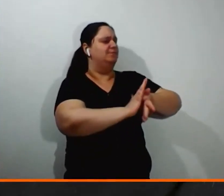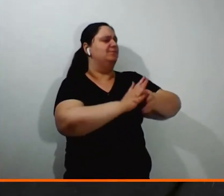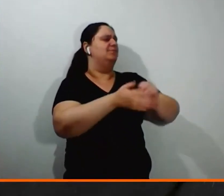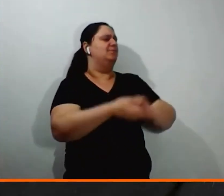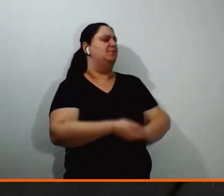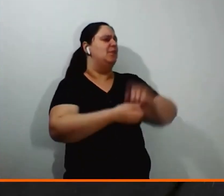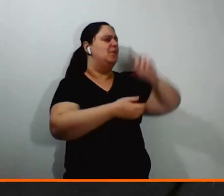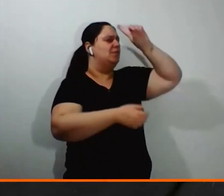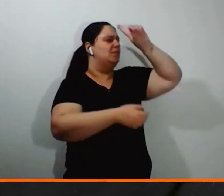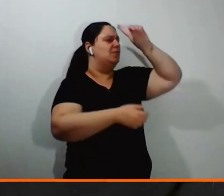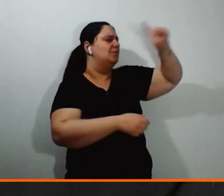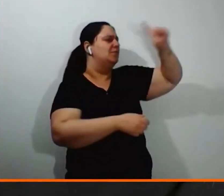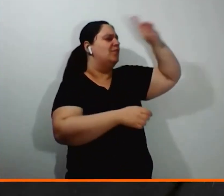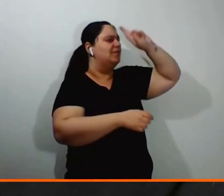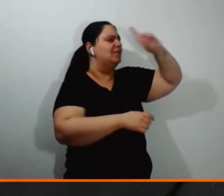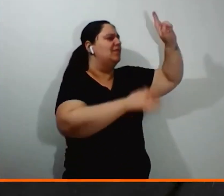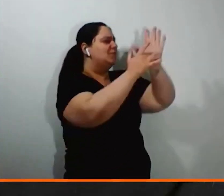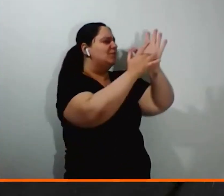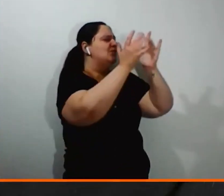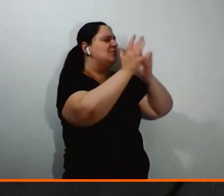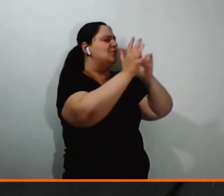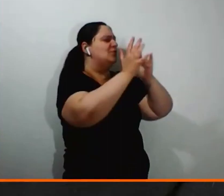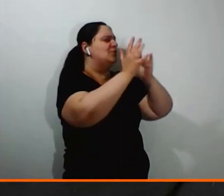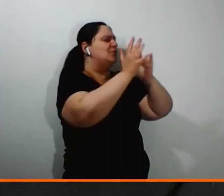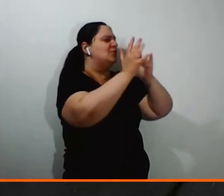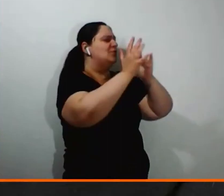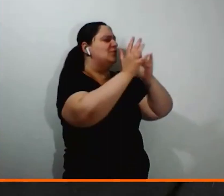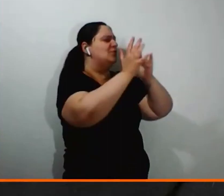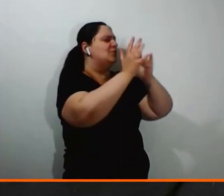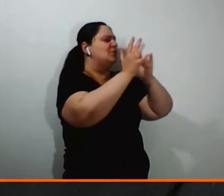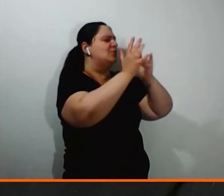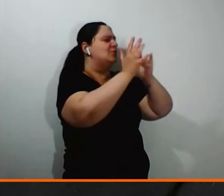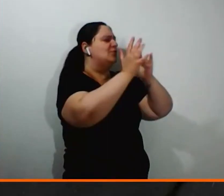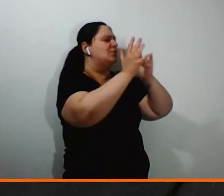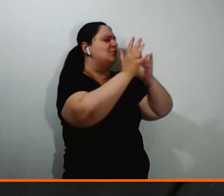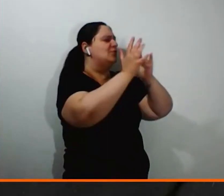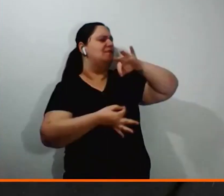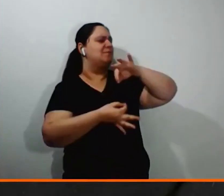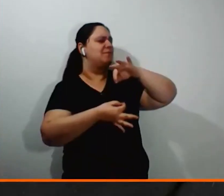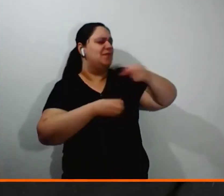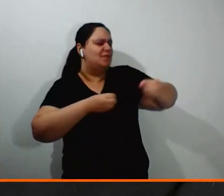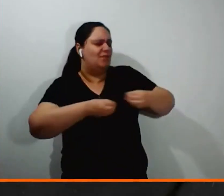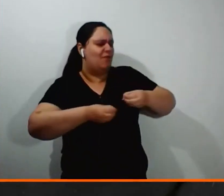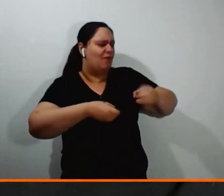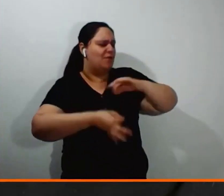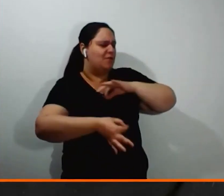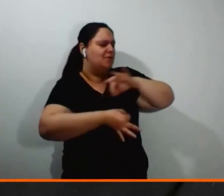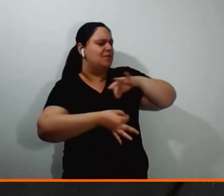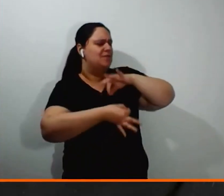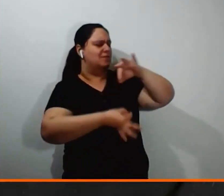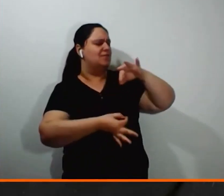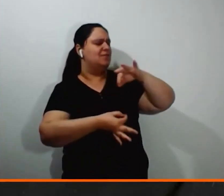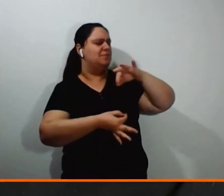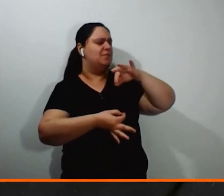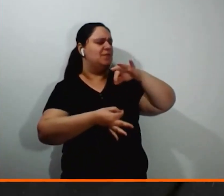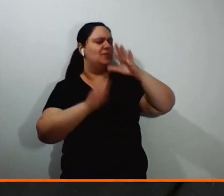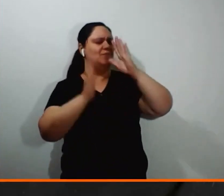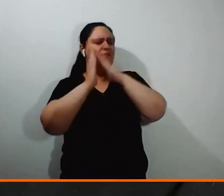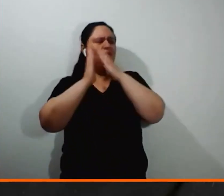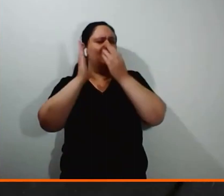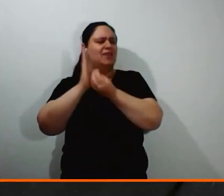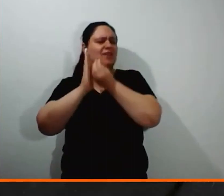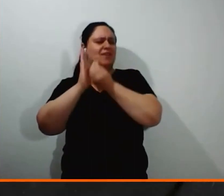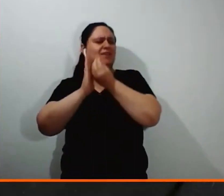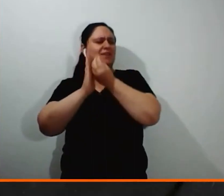era do Espírito, hoje é a obra do Espírito. Leva a Tua igreja, Senhor, ó Senhor Jesus,